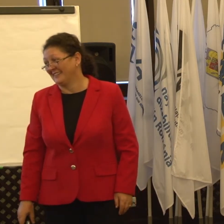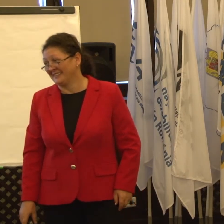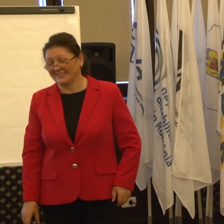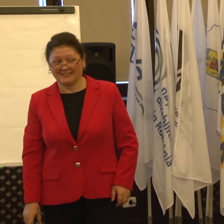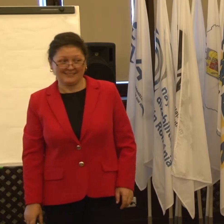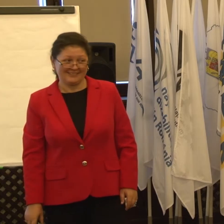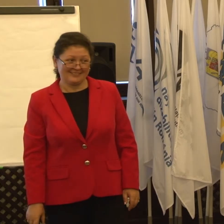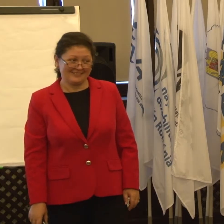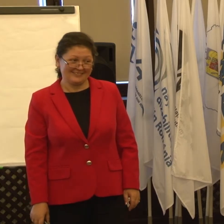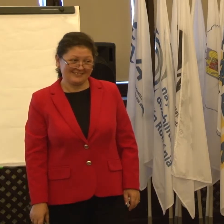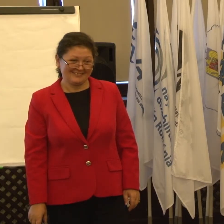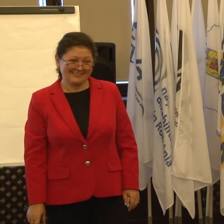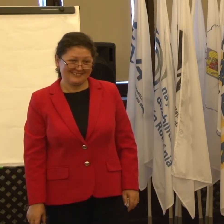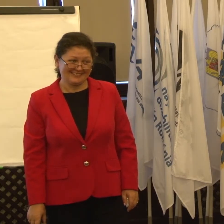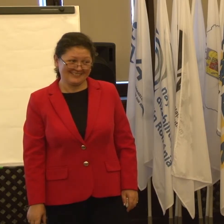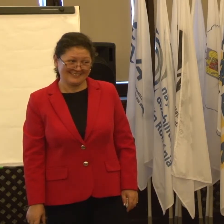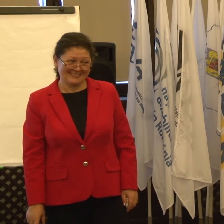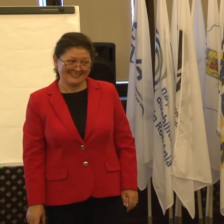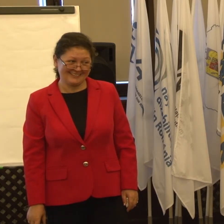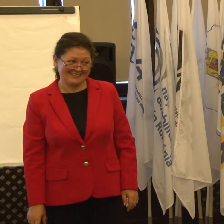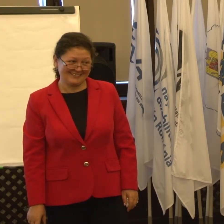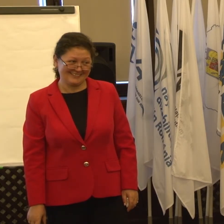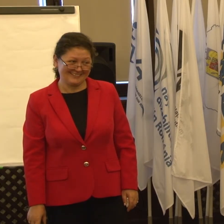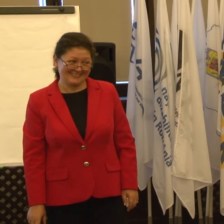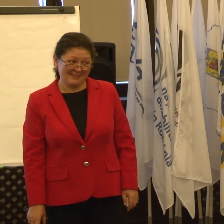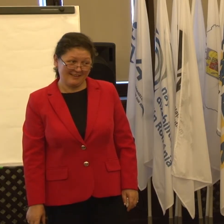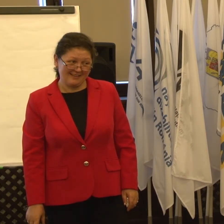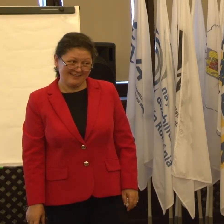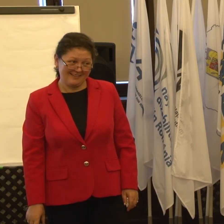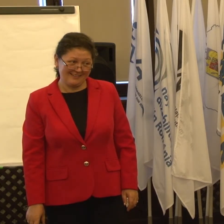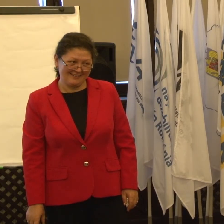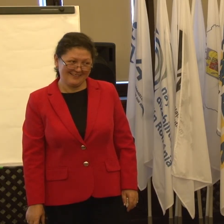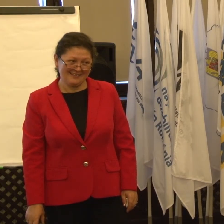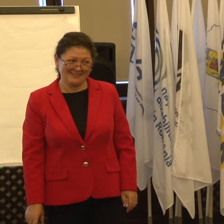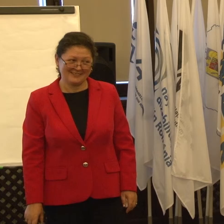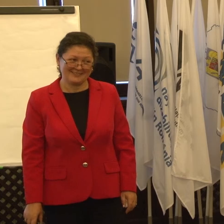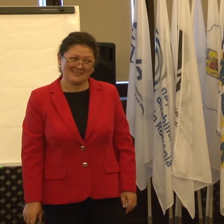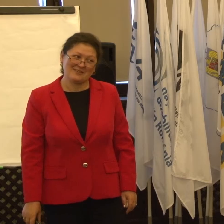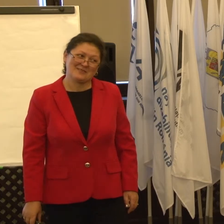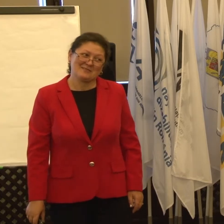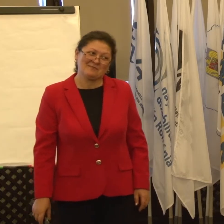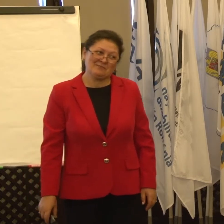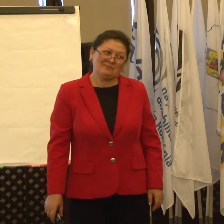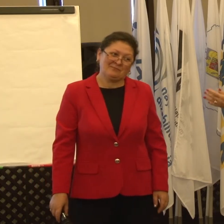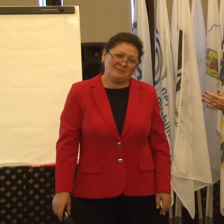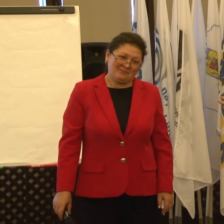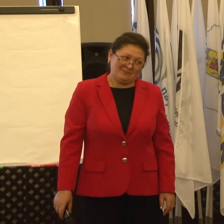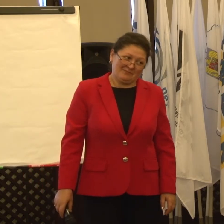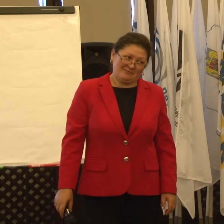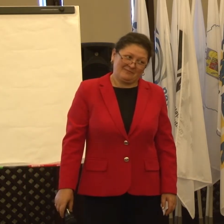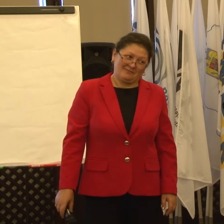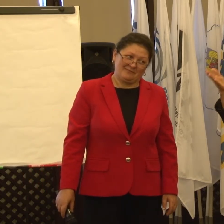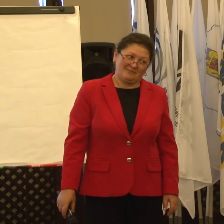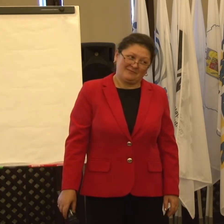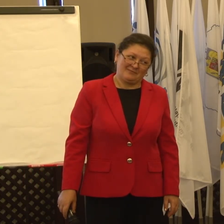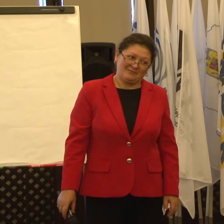degeaba ne chinuim și ne batem gura, să spunem, aici. Putem să